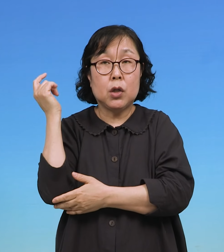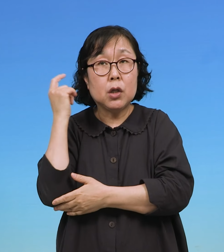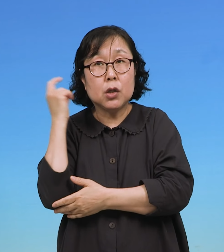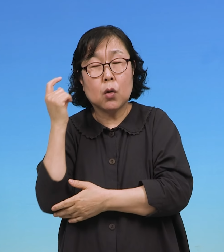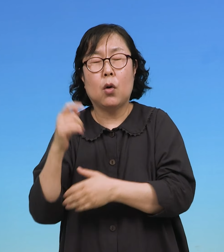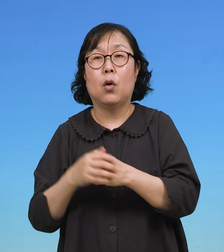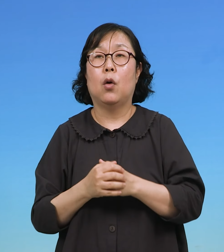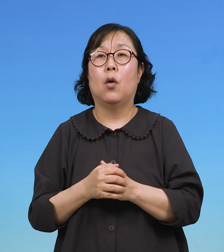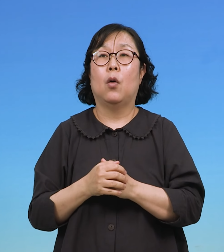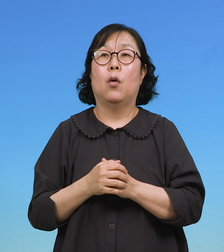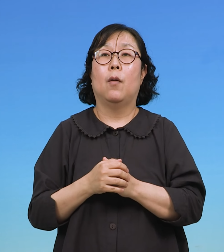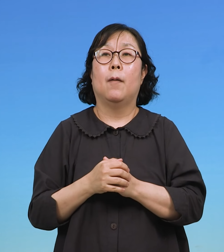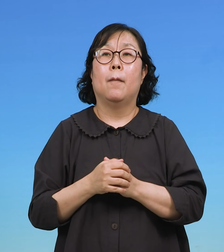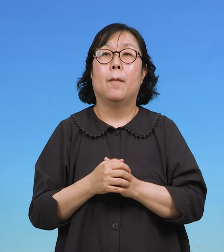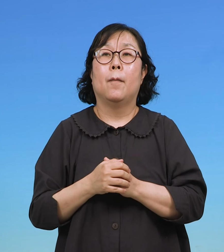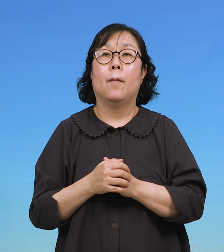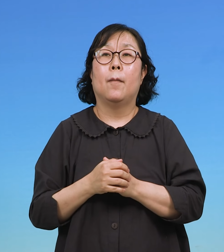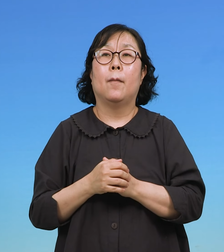설교를 들으시고